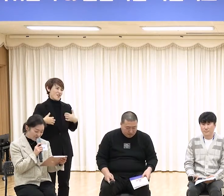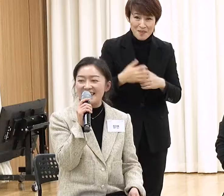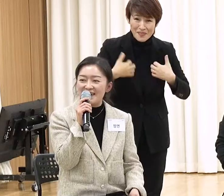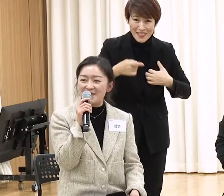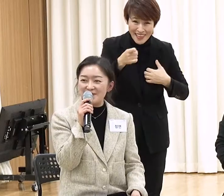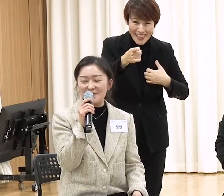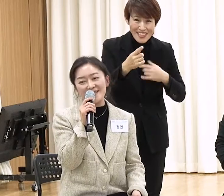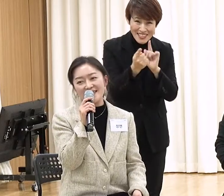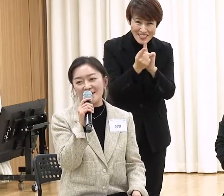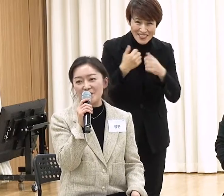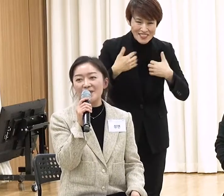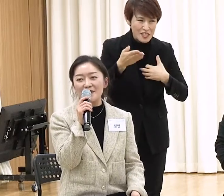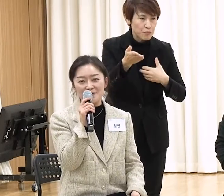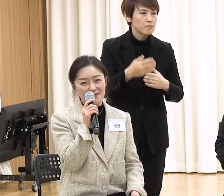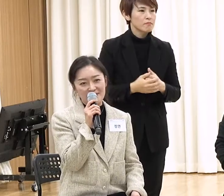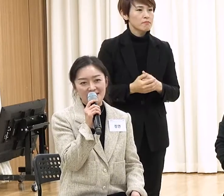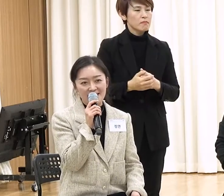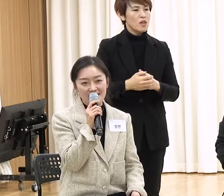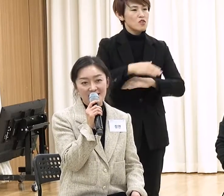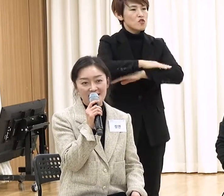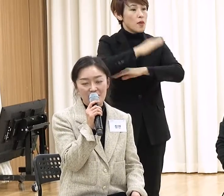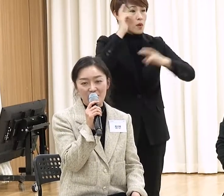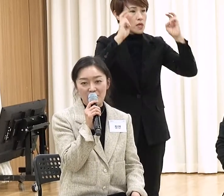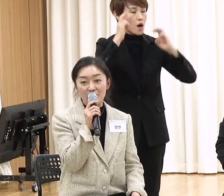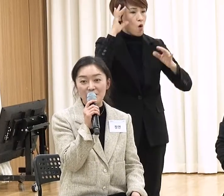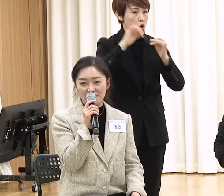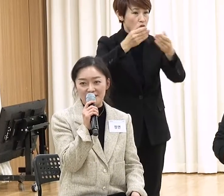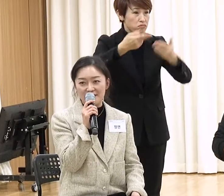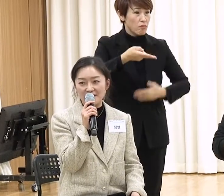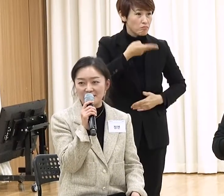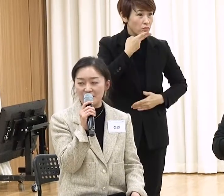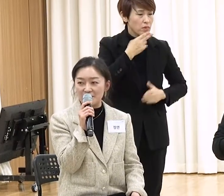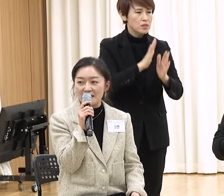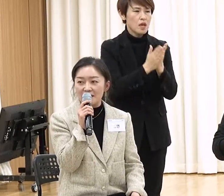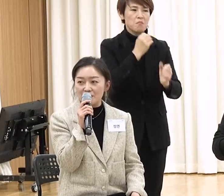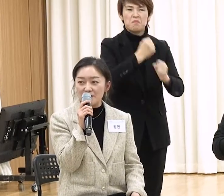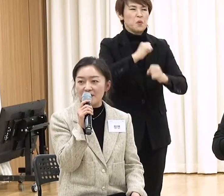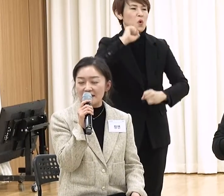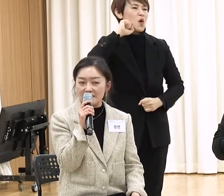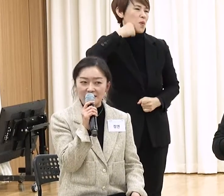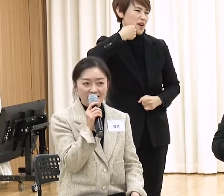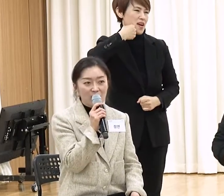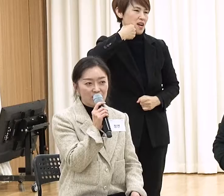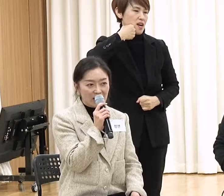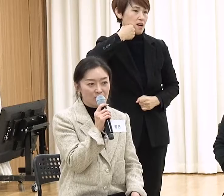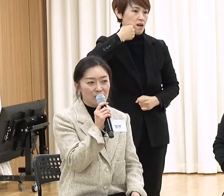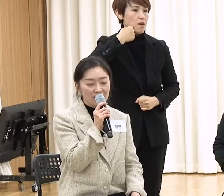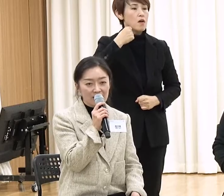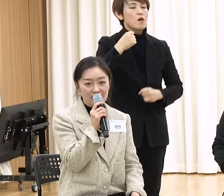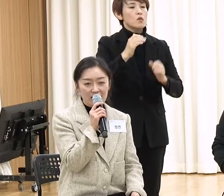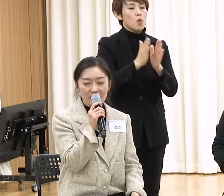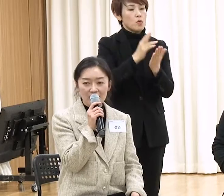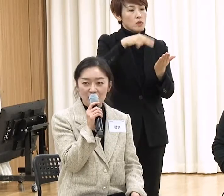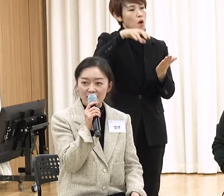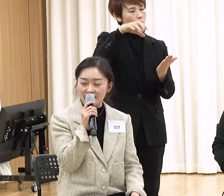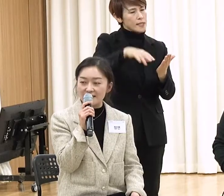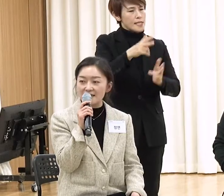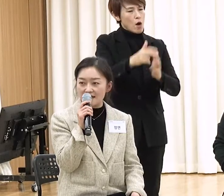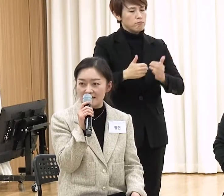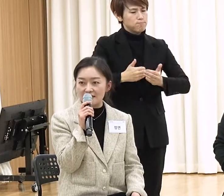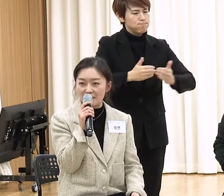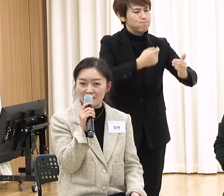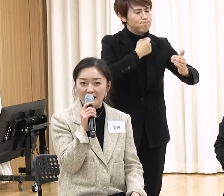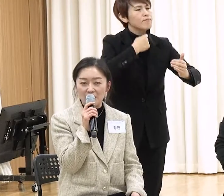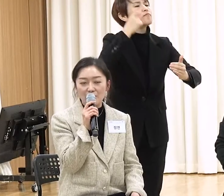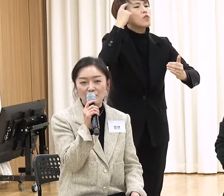생각합니다. 출판사의 동의가 없었으면 이 책이 세상에 나오기 어려웠어요. 그리고 도서관에서는 이 사업을 계속 하려고 하는